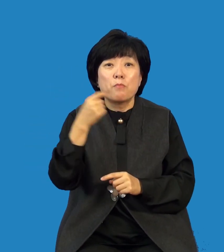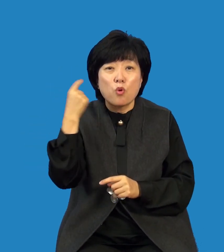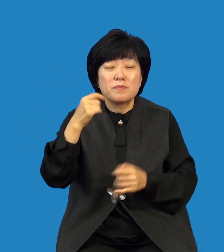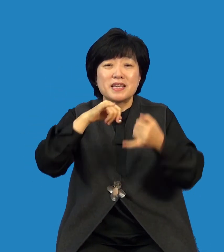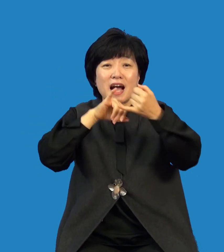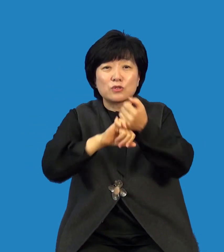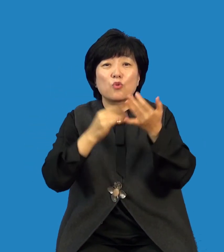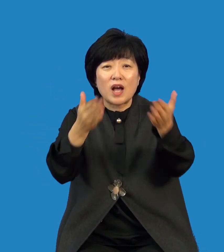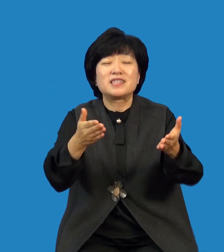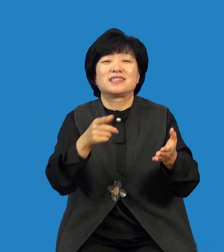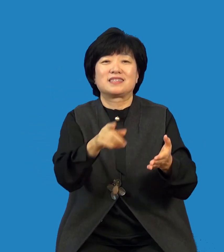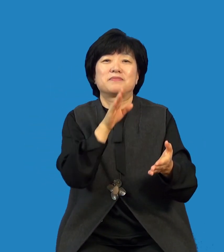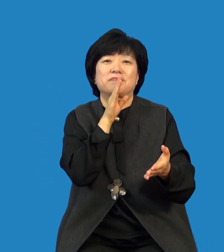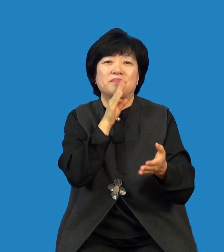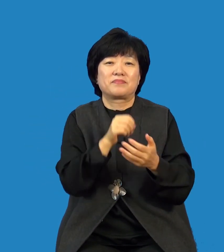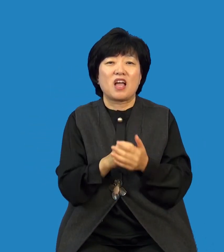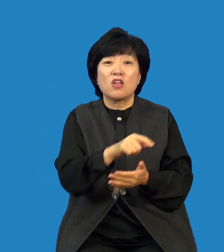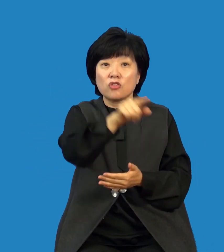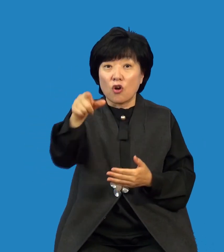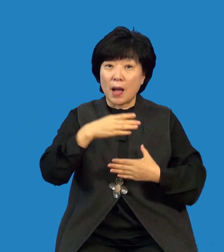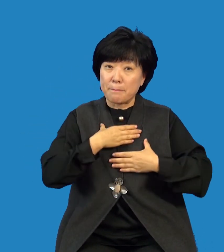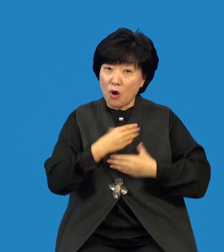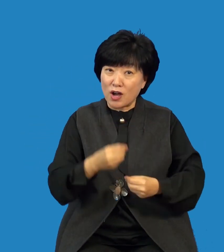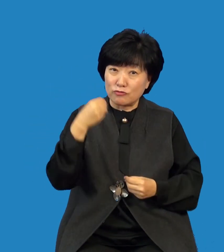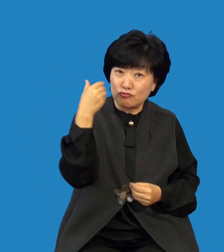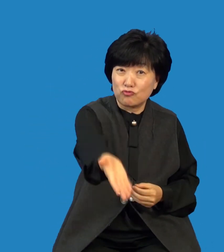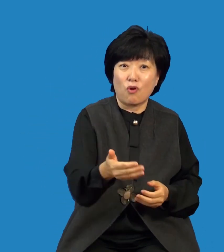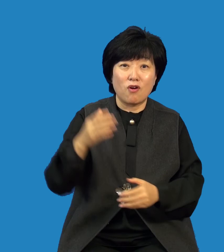평안을 주노니 이는 세상이 줄 수 없는